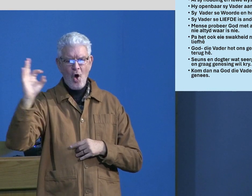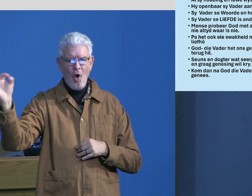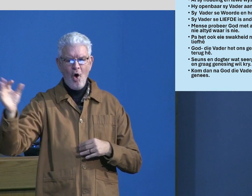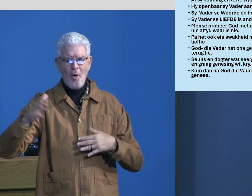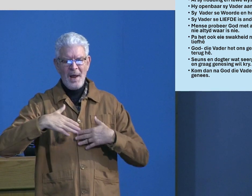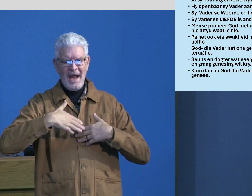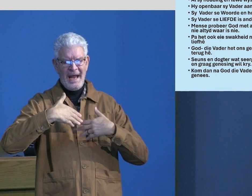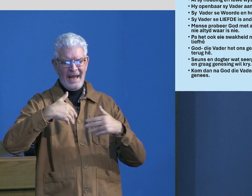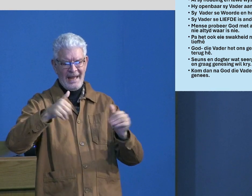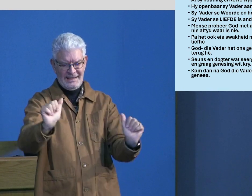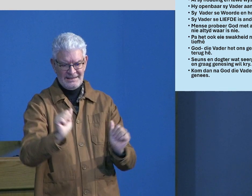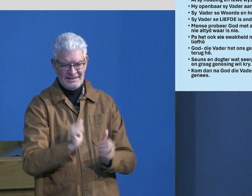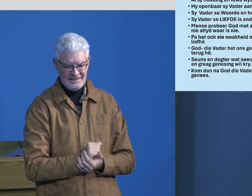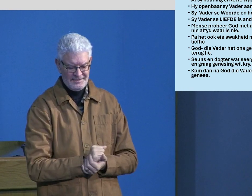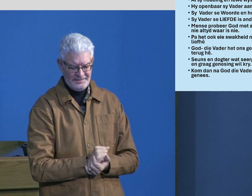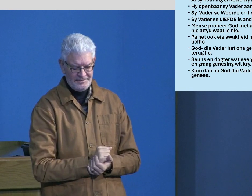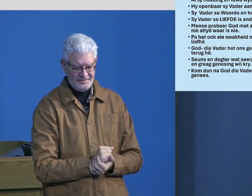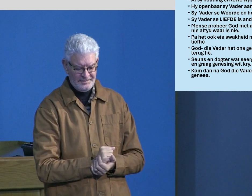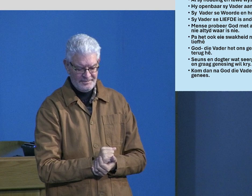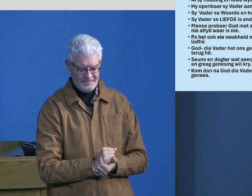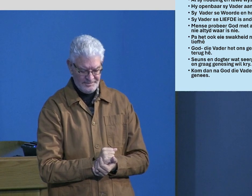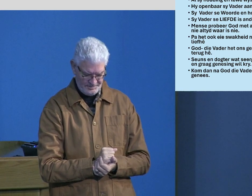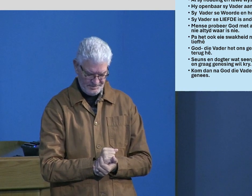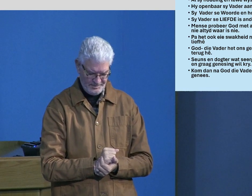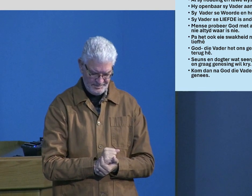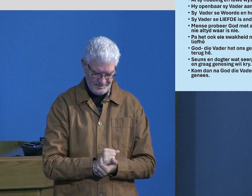julle volkome genees.